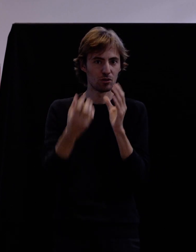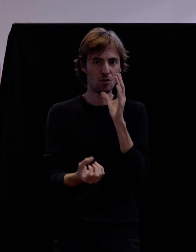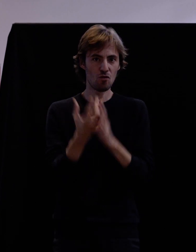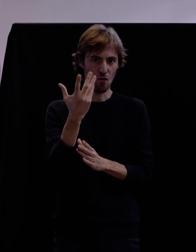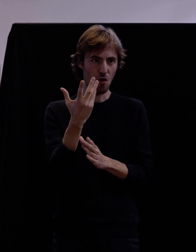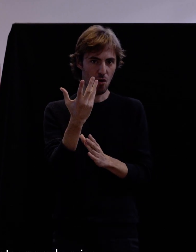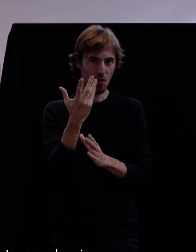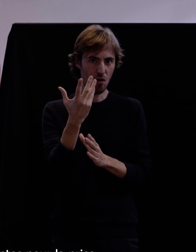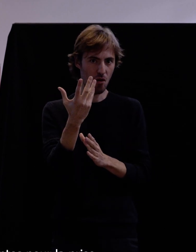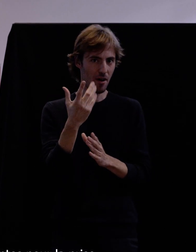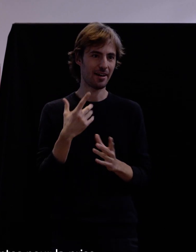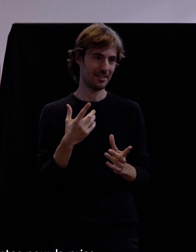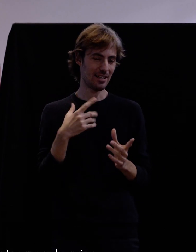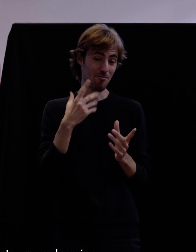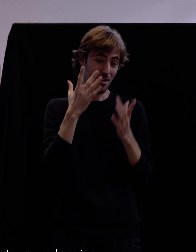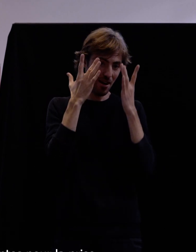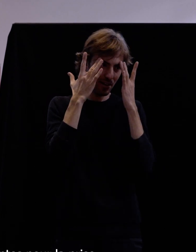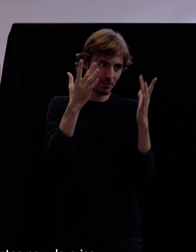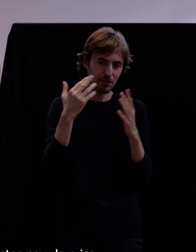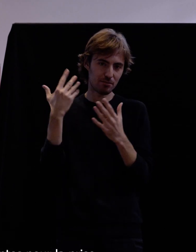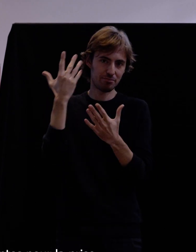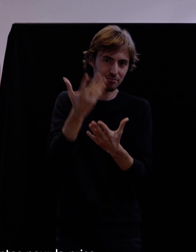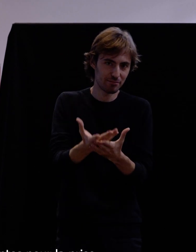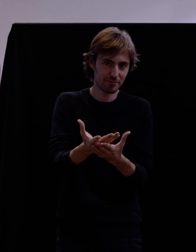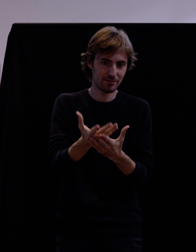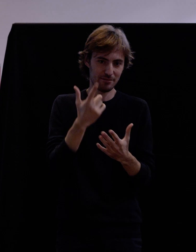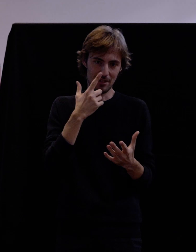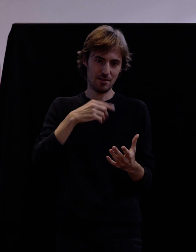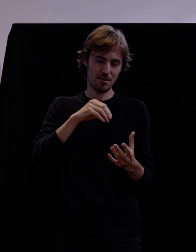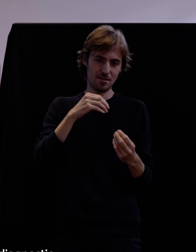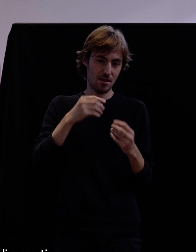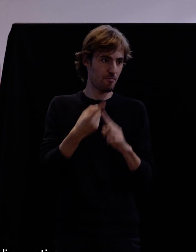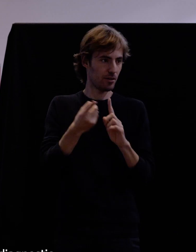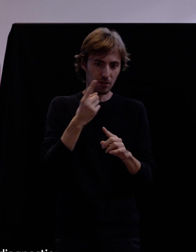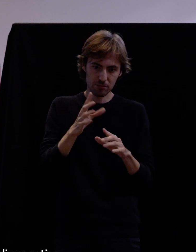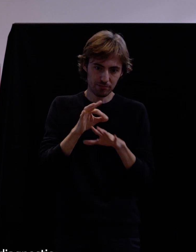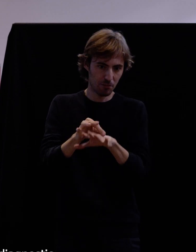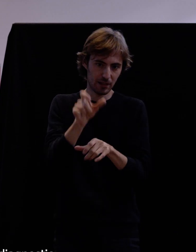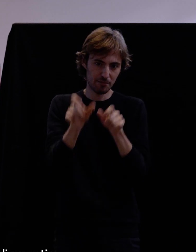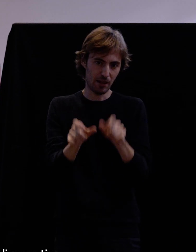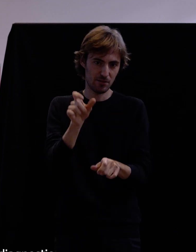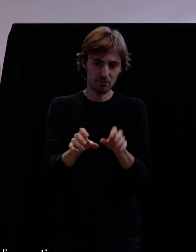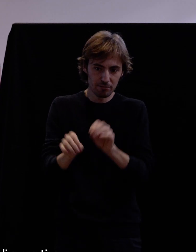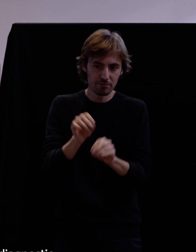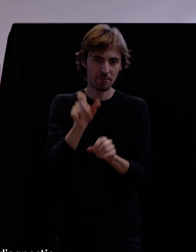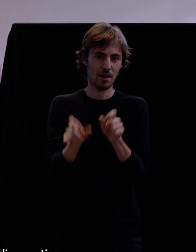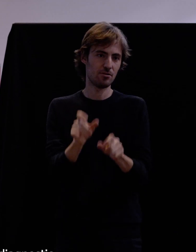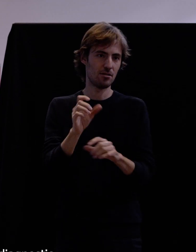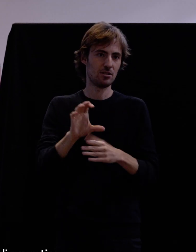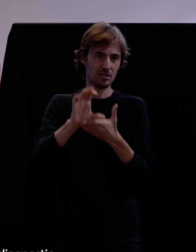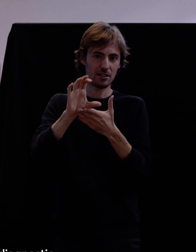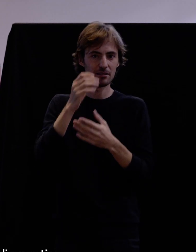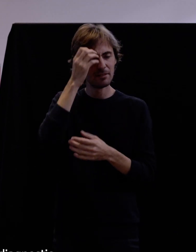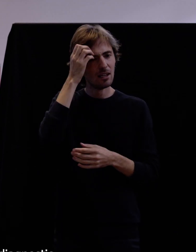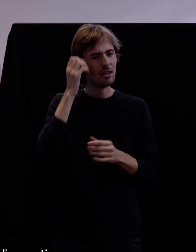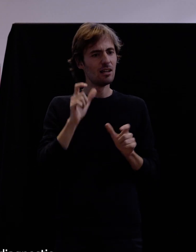toutes ces années d'expérience, elles sont très importantes pour la prise en charge, pour la prise en soin. Sur le plan du diagnostic, on n'a